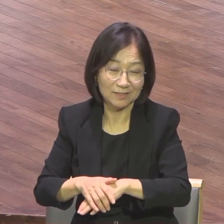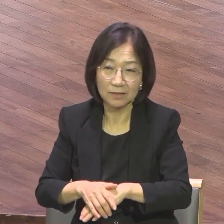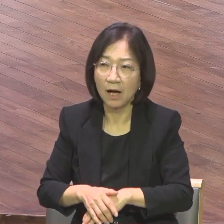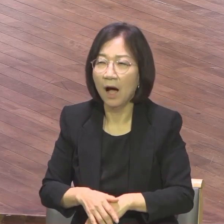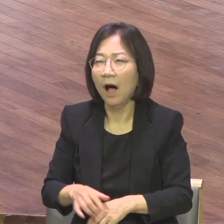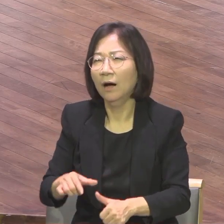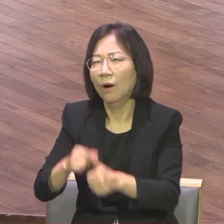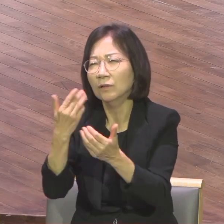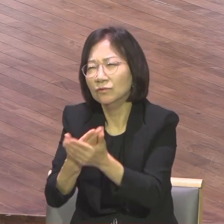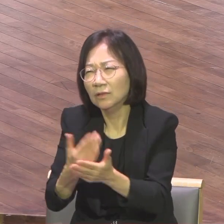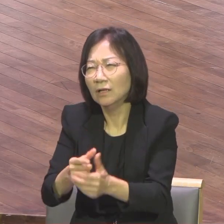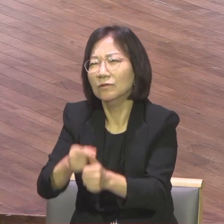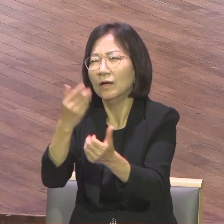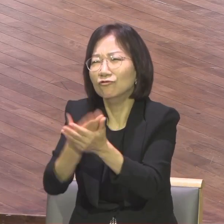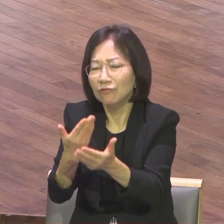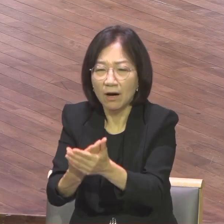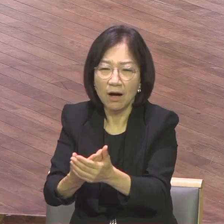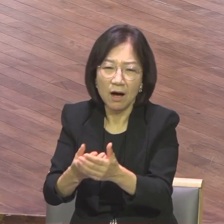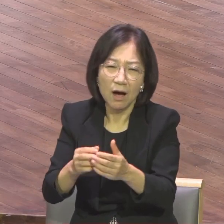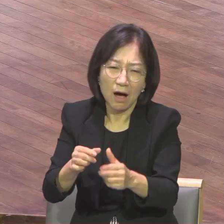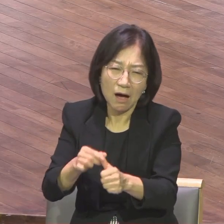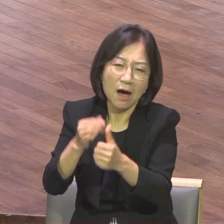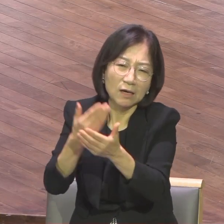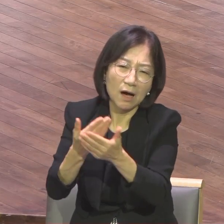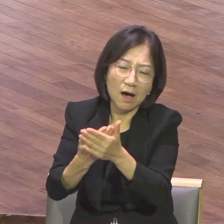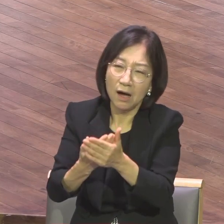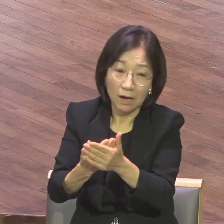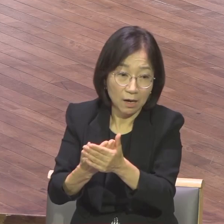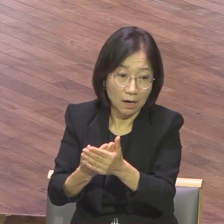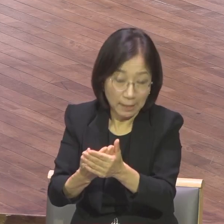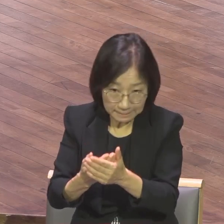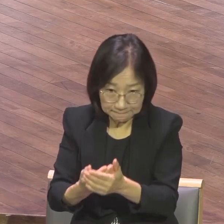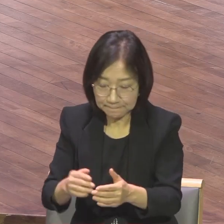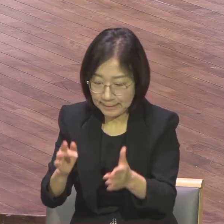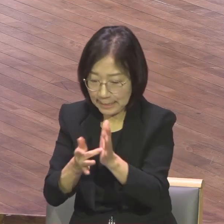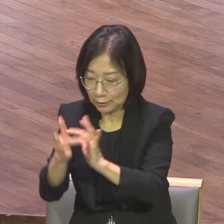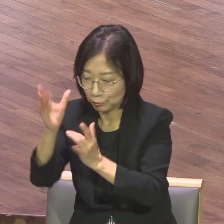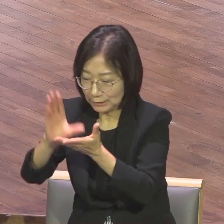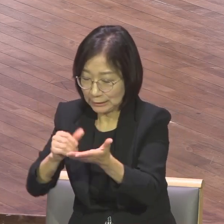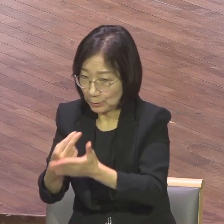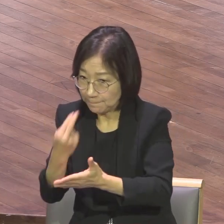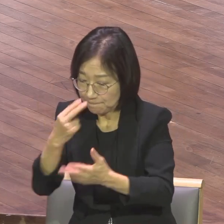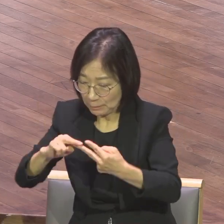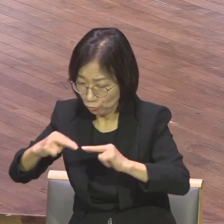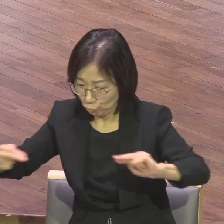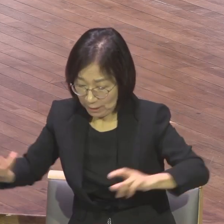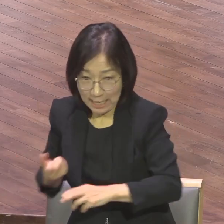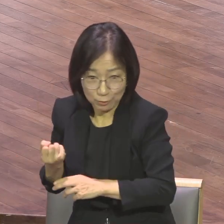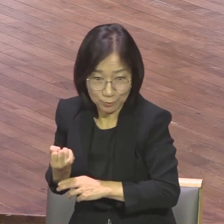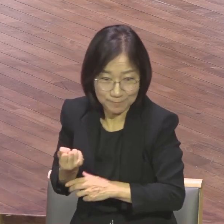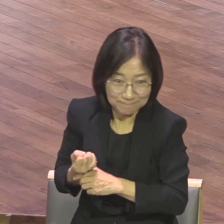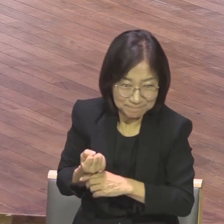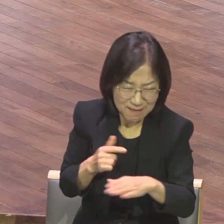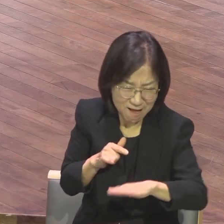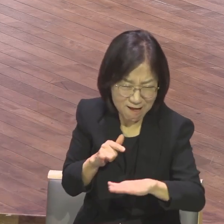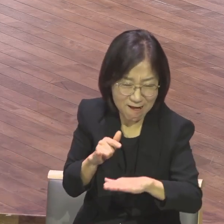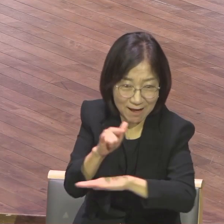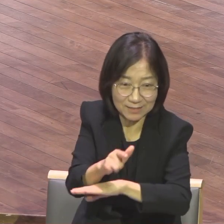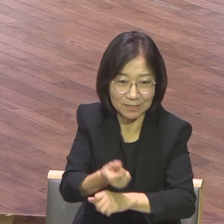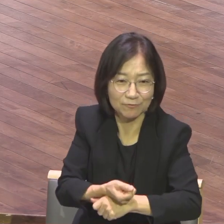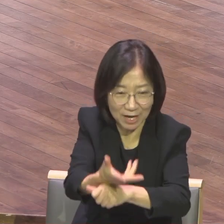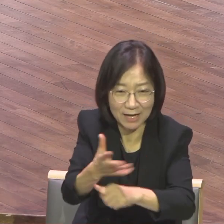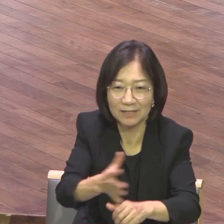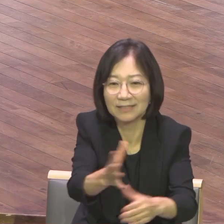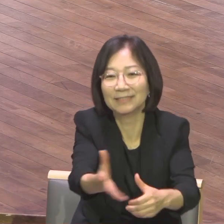들고 가는 것입니다. 살려주려고 예수 그리스도의 생명주를 가지고. 그래서 여러분 지금